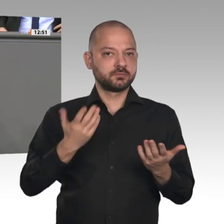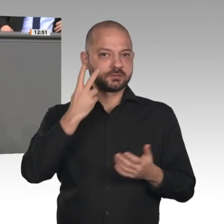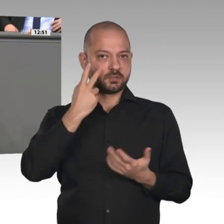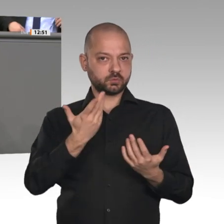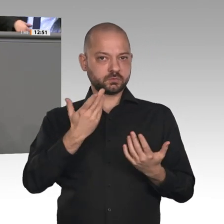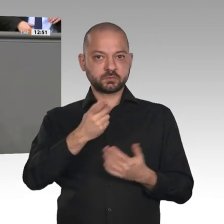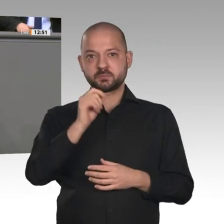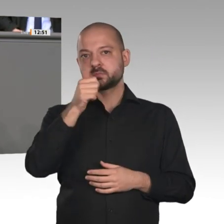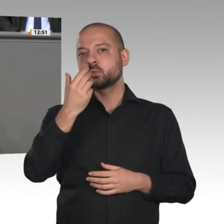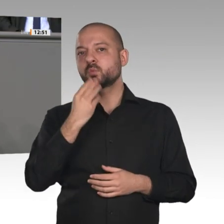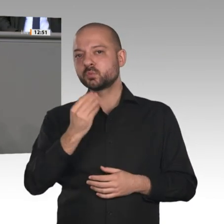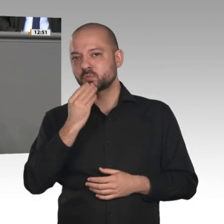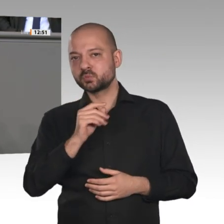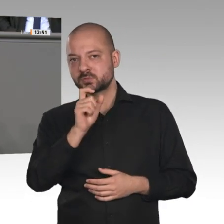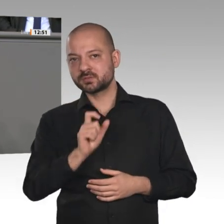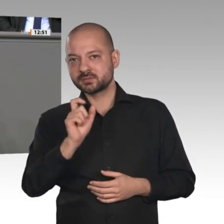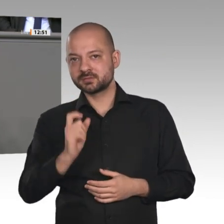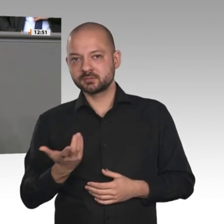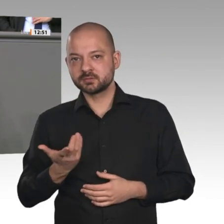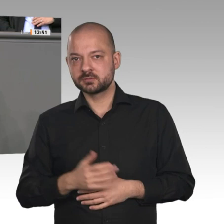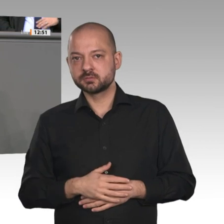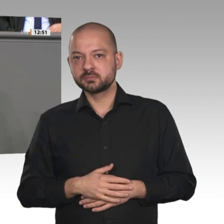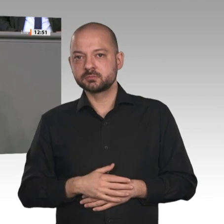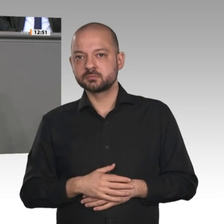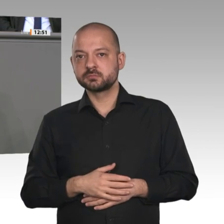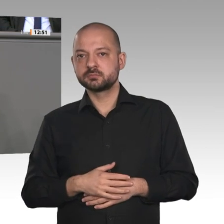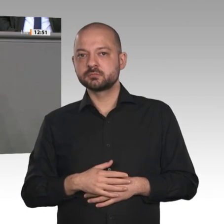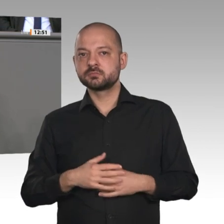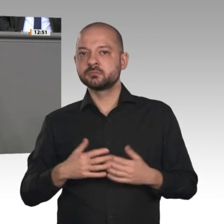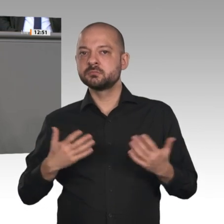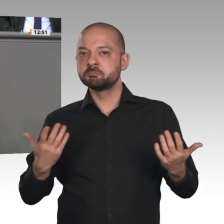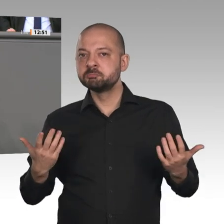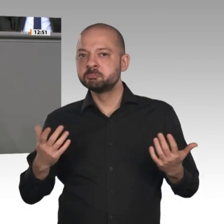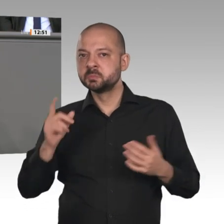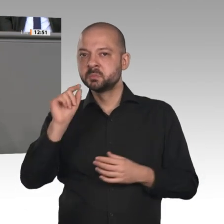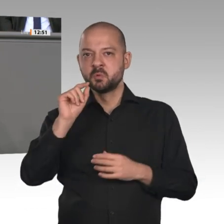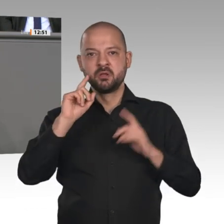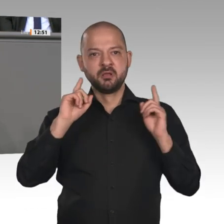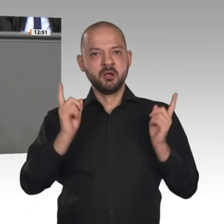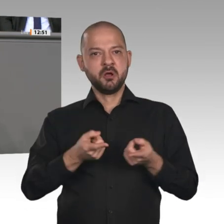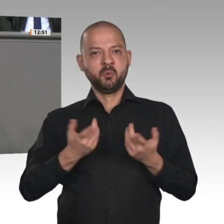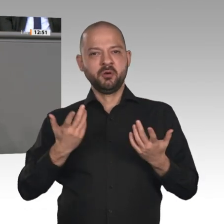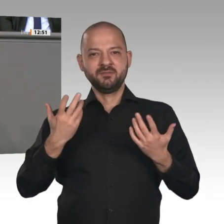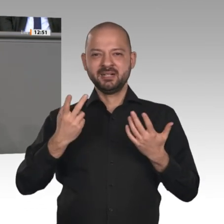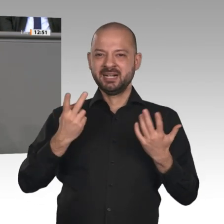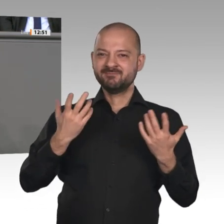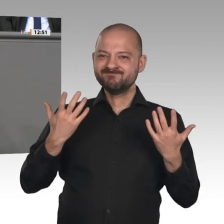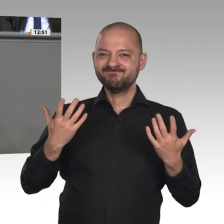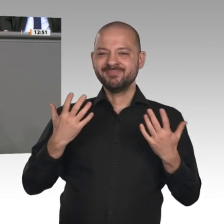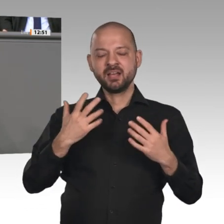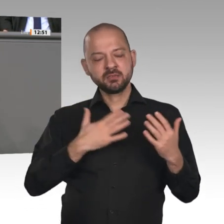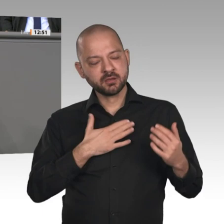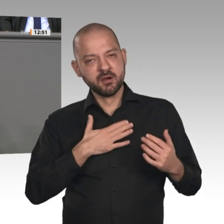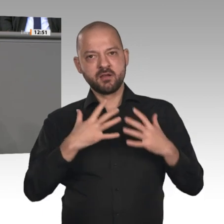nicht nur eine riesige Gnade für uns, es ist auch ein ungeheurer Akt des Verzeihens und auch